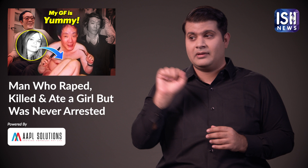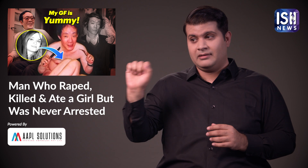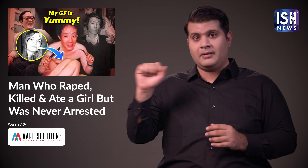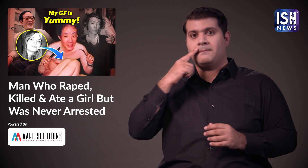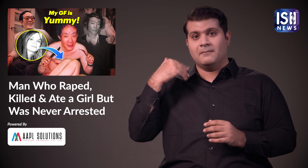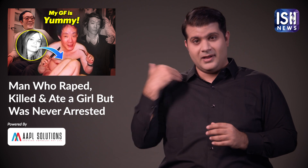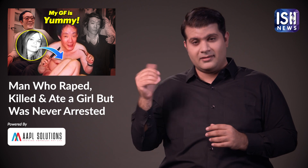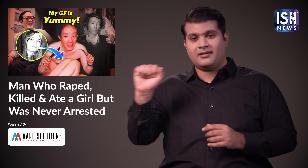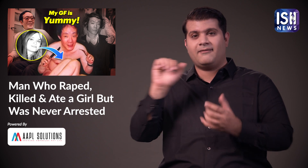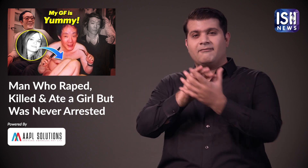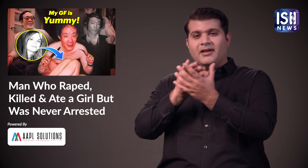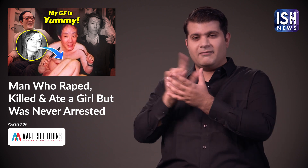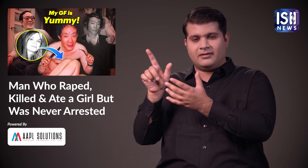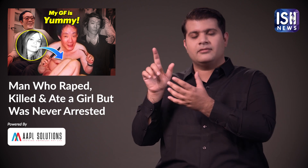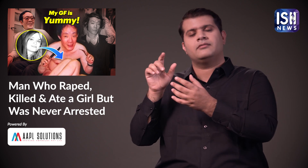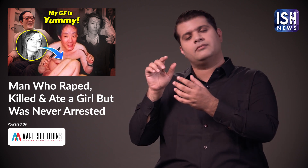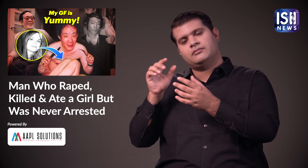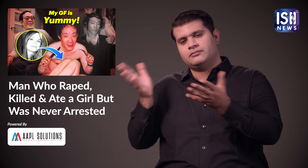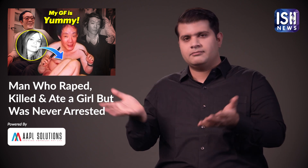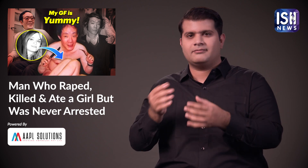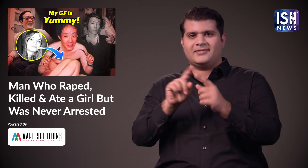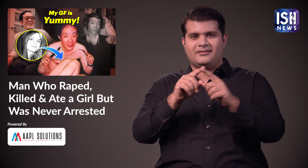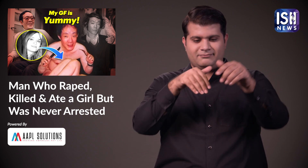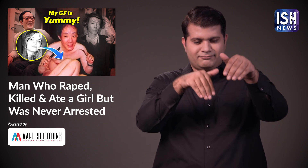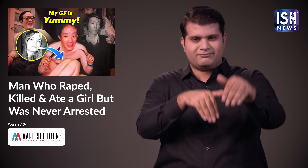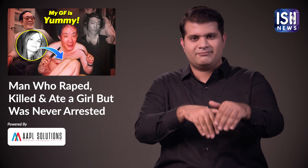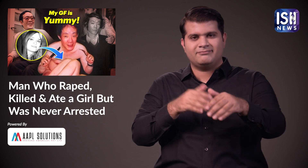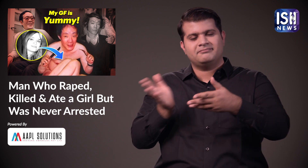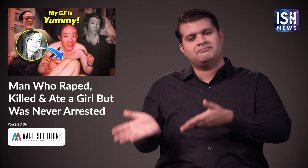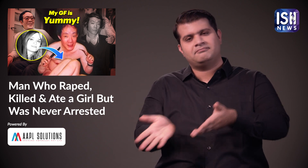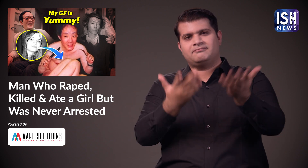उसके अंतिम संस्कार में केवल उसका भाई और दोस्त ही शामिल हुए थे।